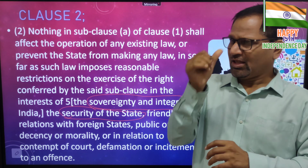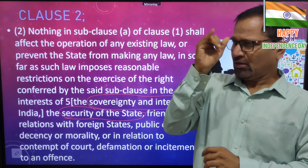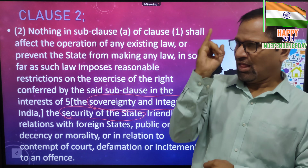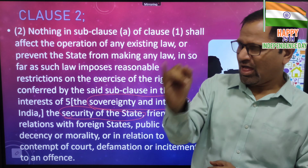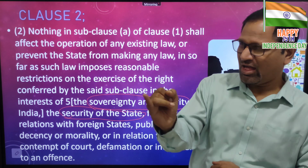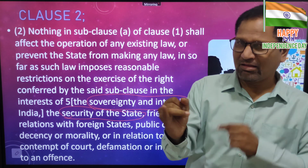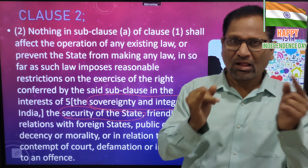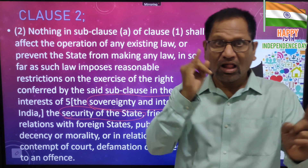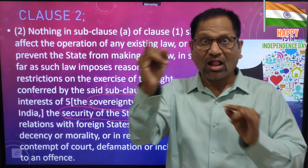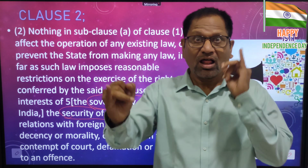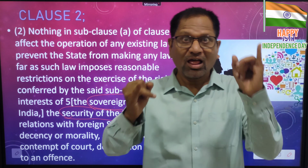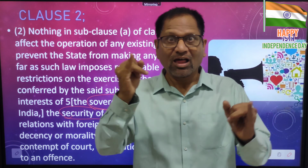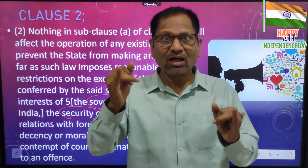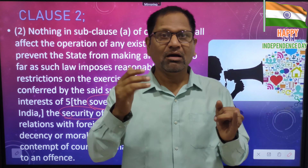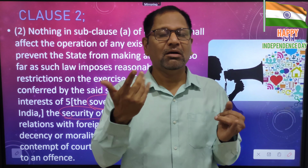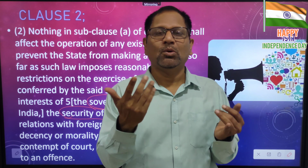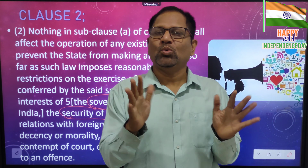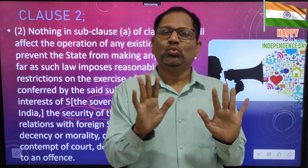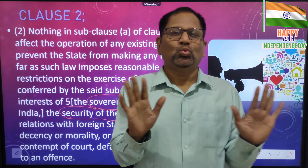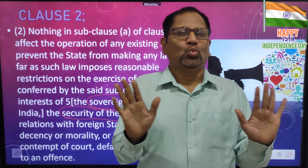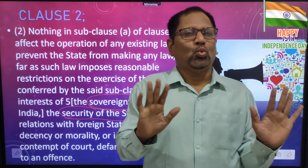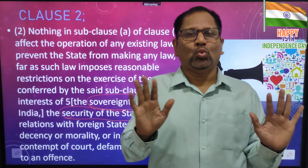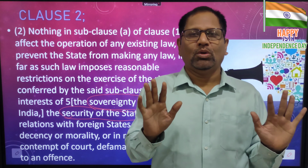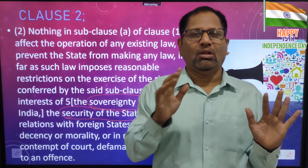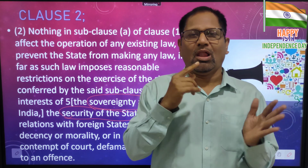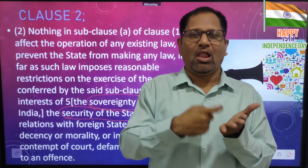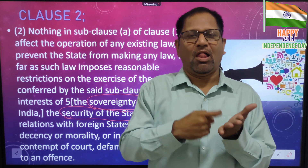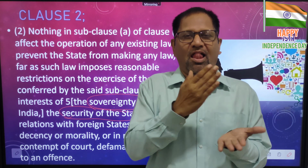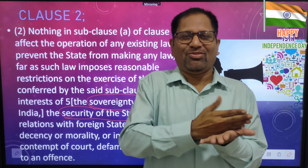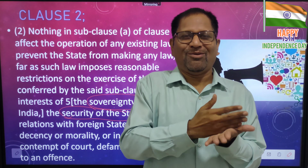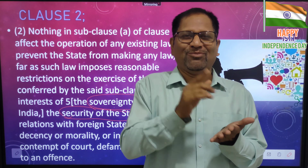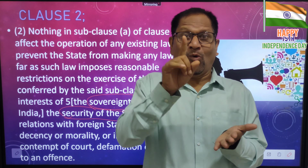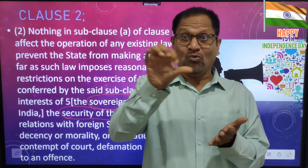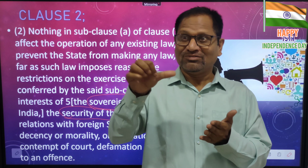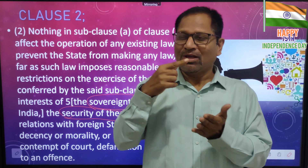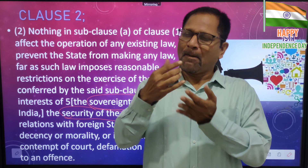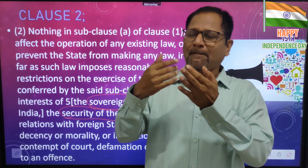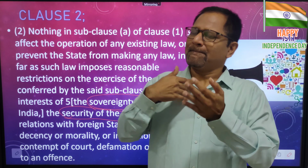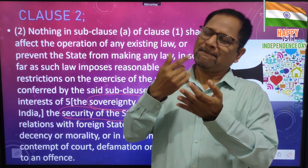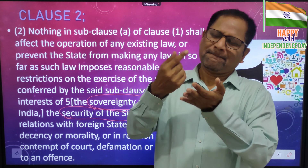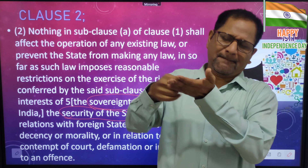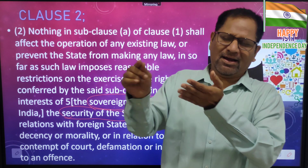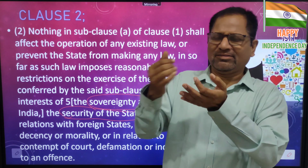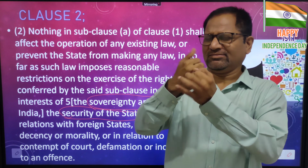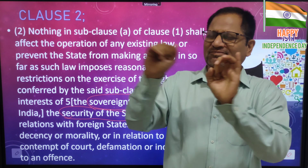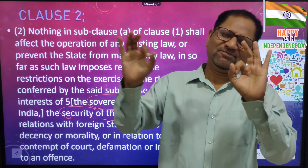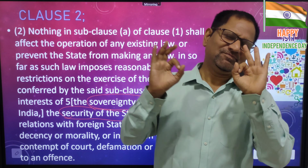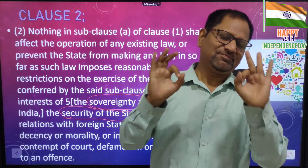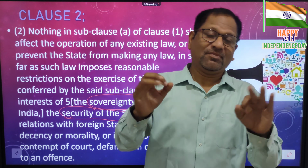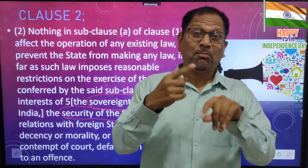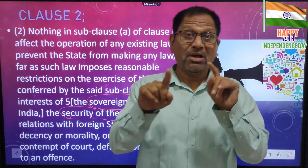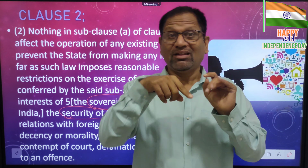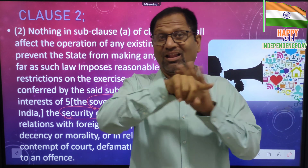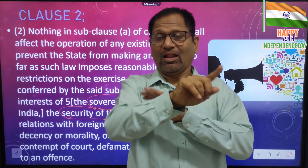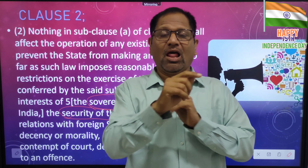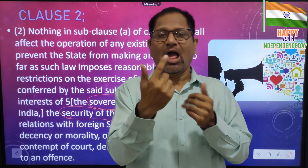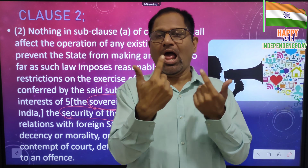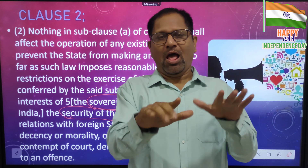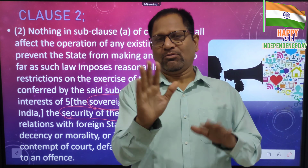धर्म के बारे में कुछ बोलूँगा, ये स्वतंत्रता जो स्पीच की है वो नहीं है, ऐसा नहीं है। ये जो